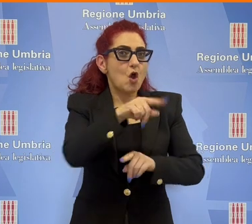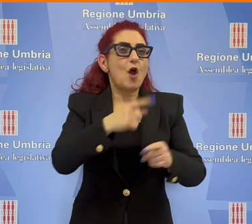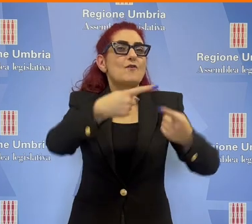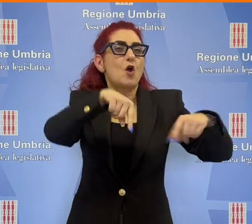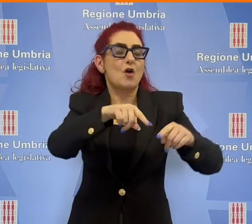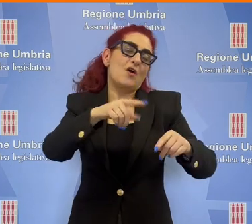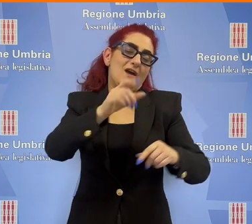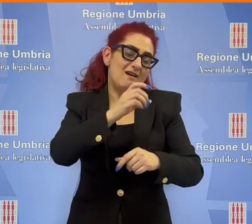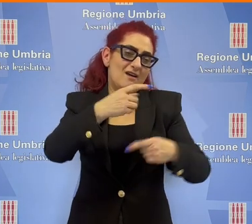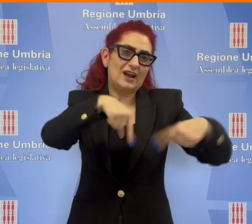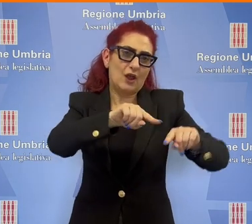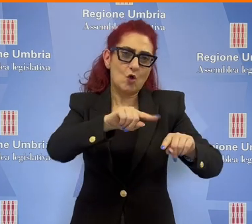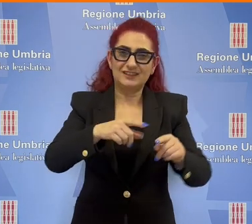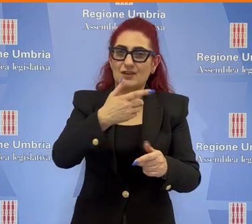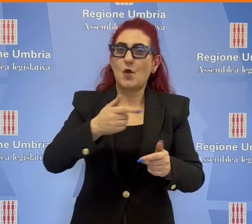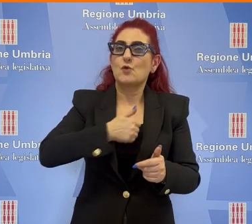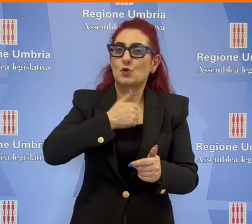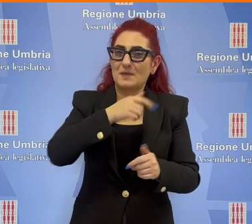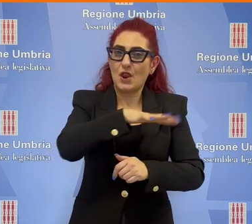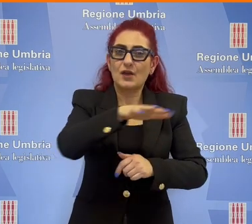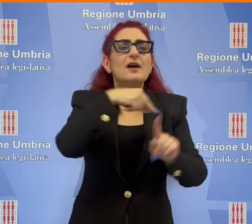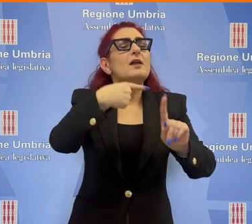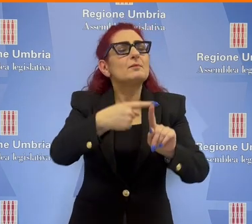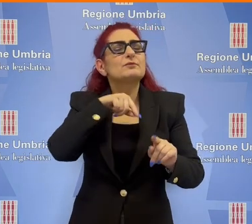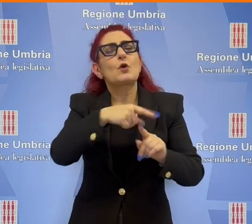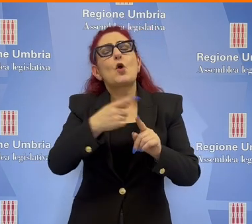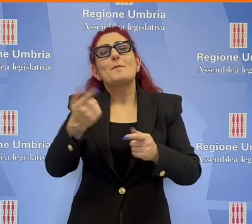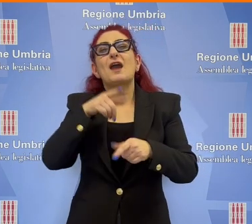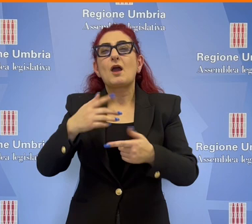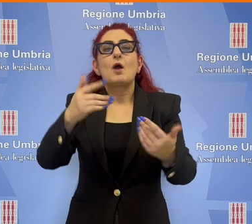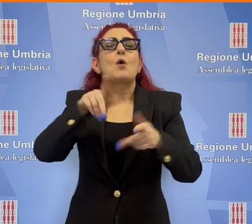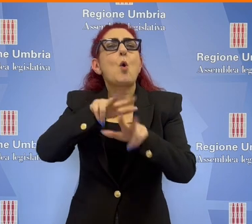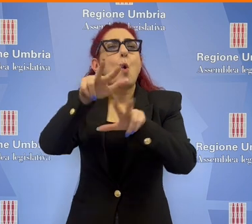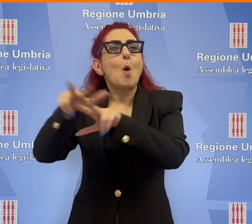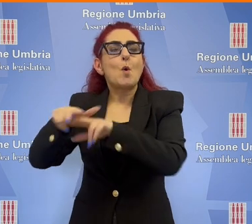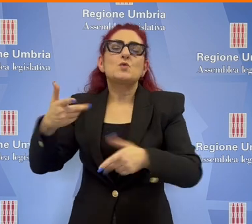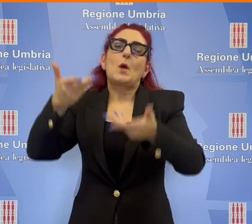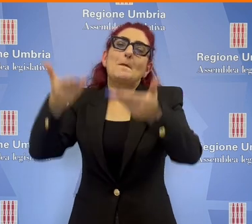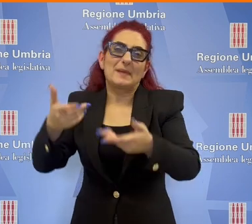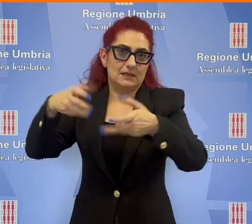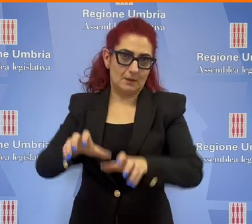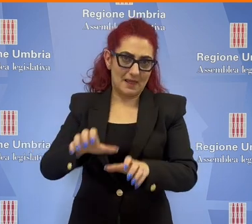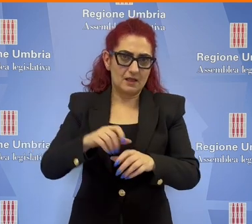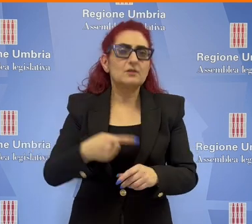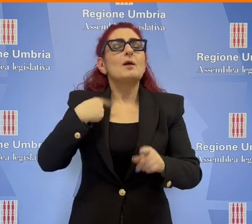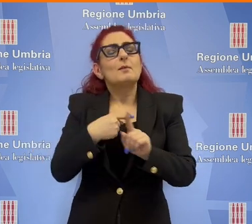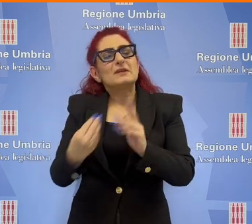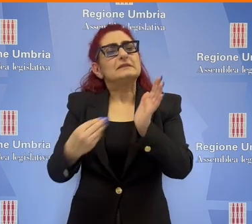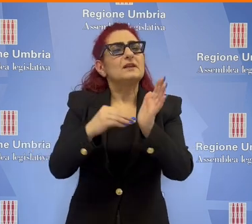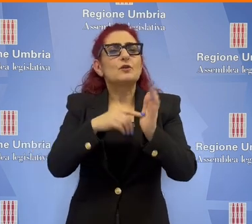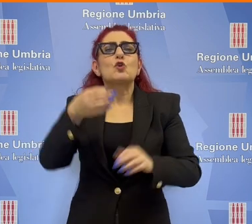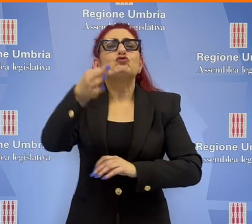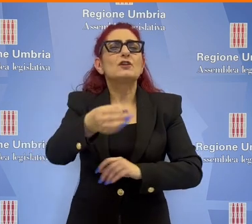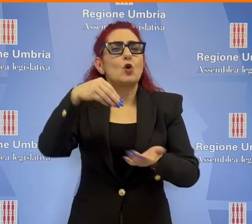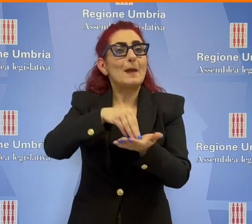Consiglio delle Autonomie Locali alleggerendo gli adempimenti a carico dei comuni. Infine viene introdotto un gettone di presenza